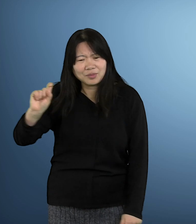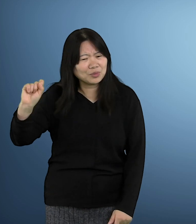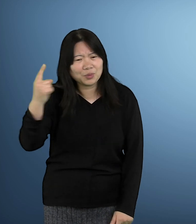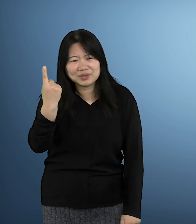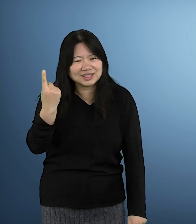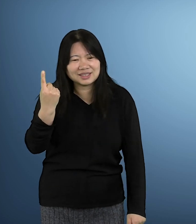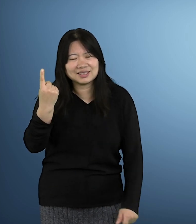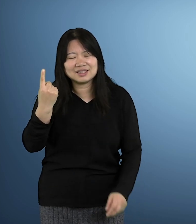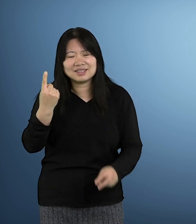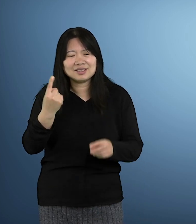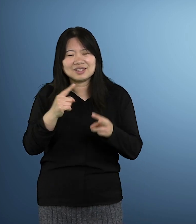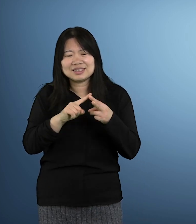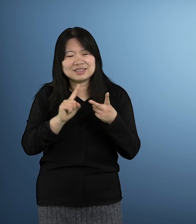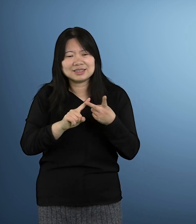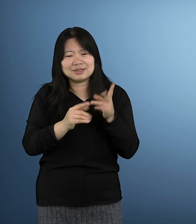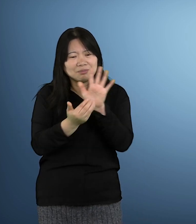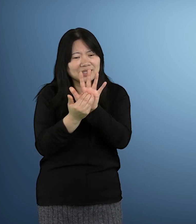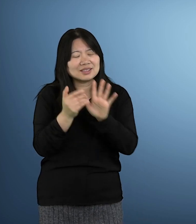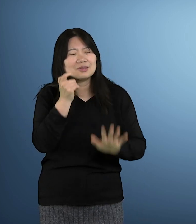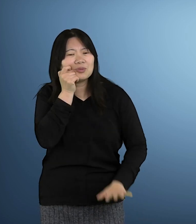하나님이 하시는 거지